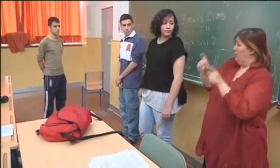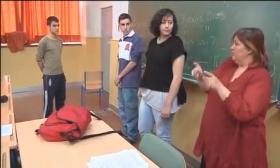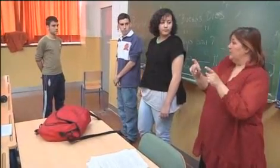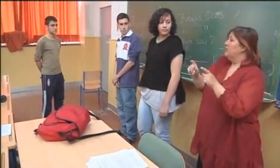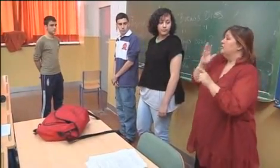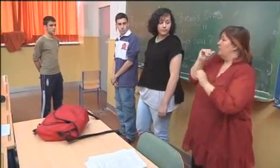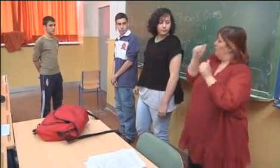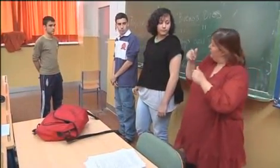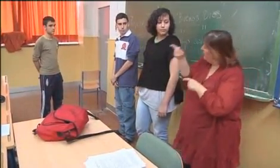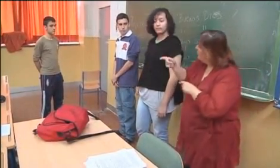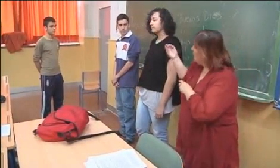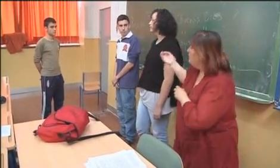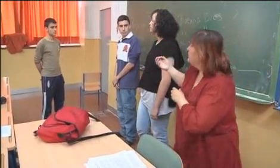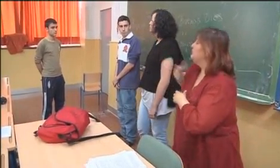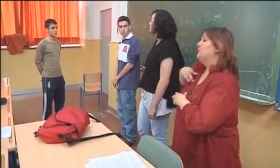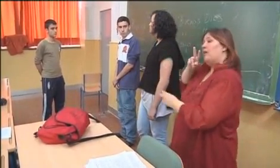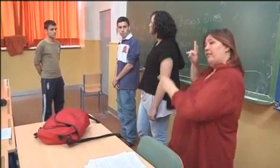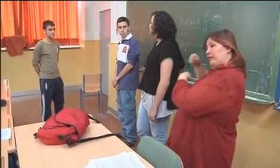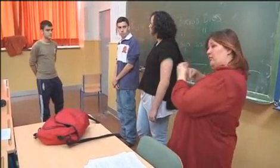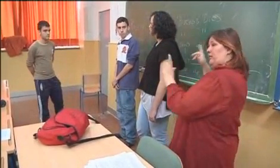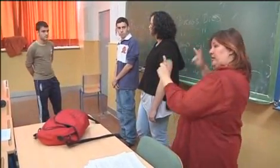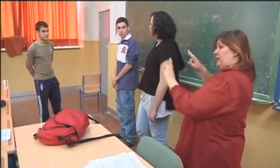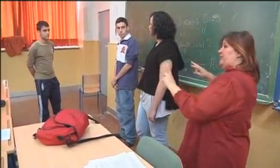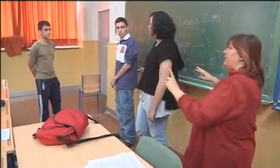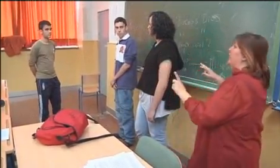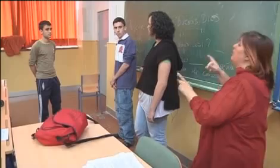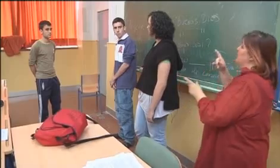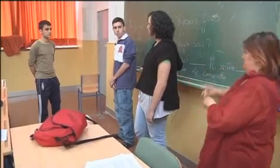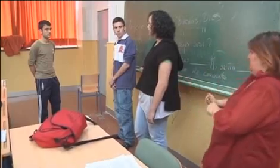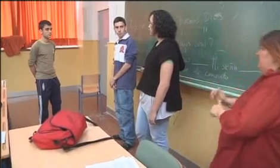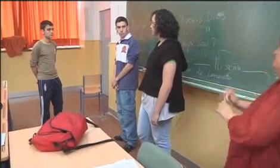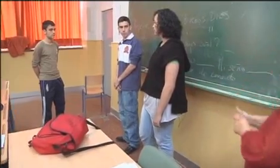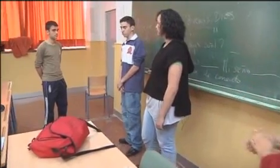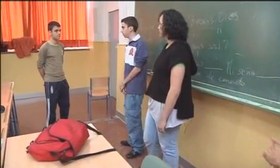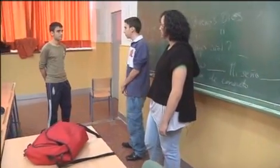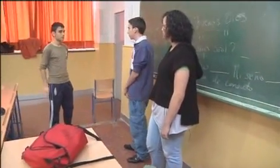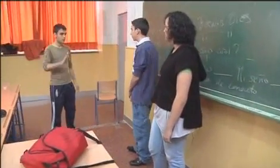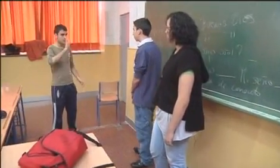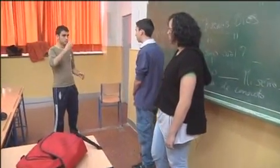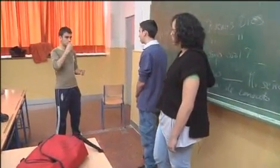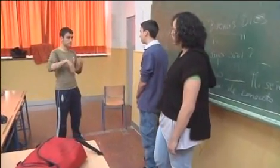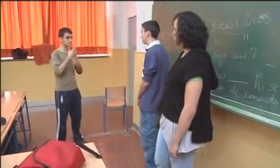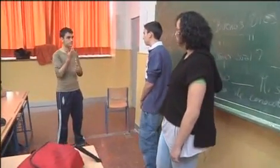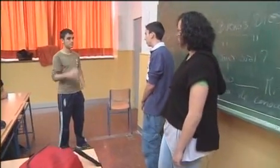acuerdo Entonces vamos a empezar bja Alberto a hacer lo que viene la pizarra acuerdo Hola Buenos